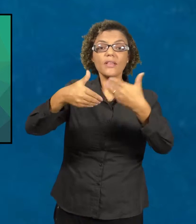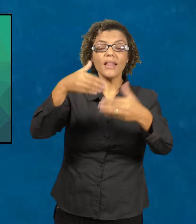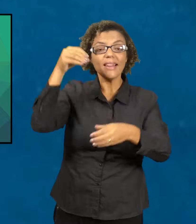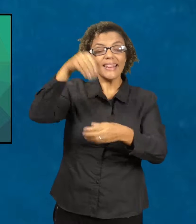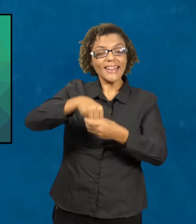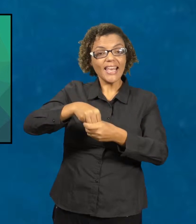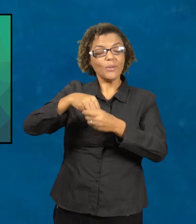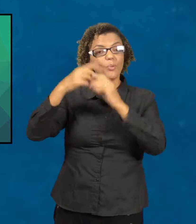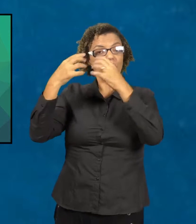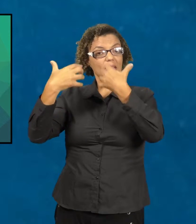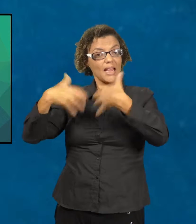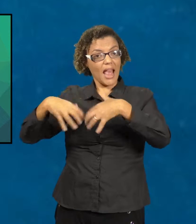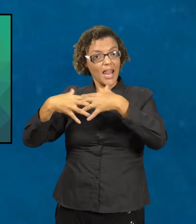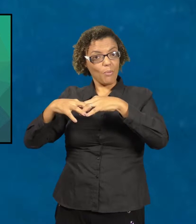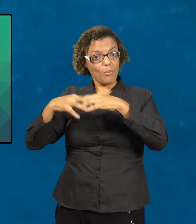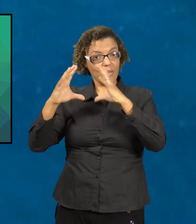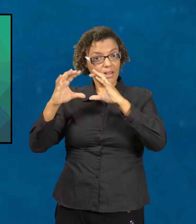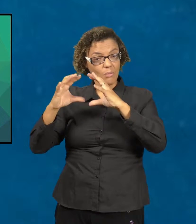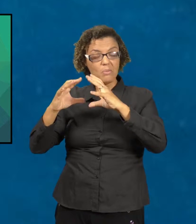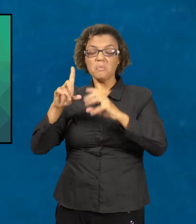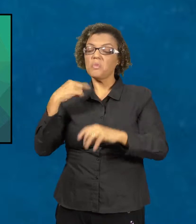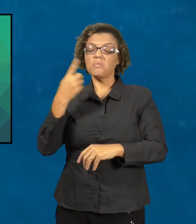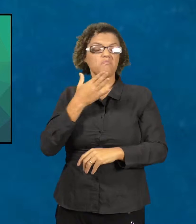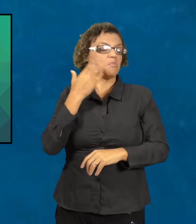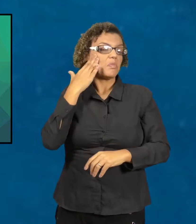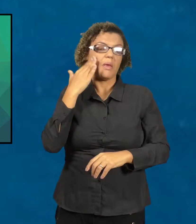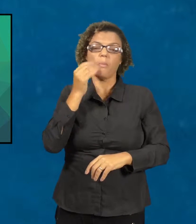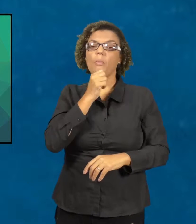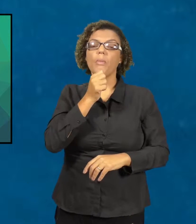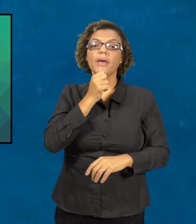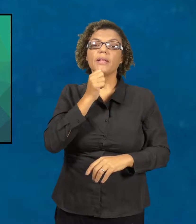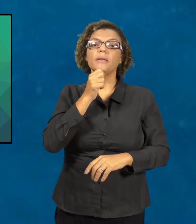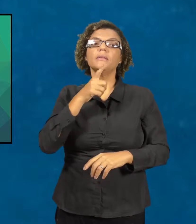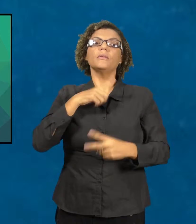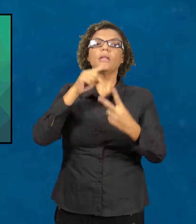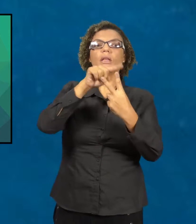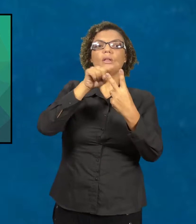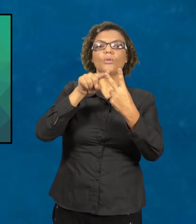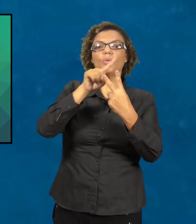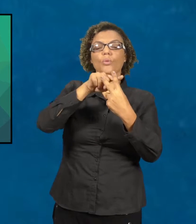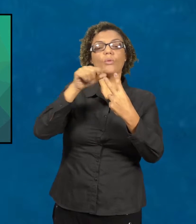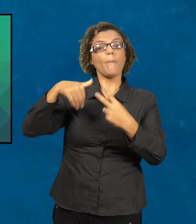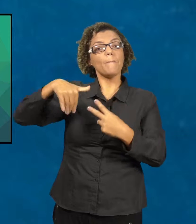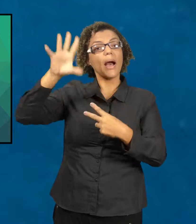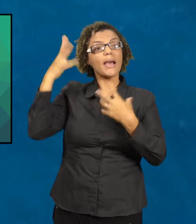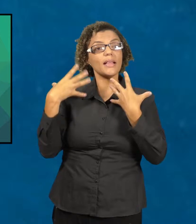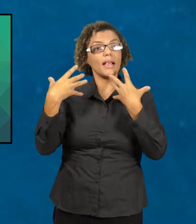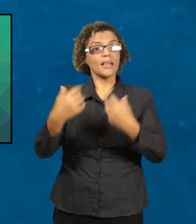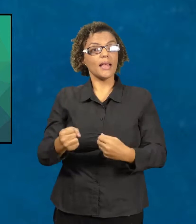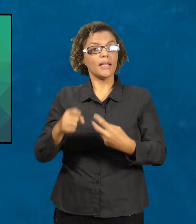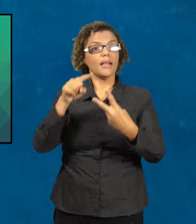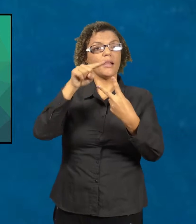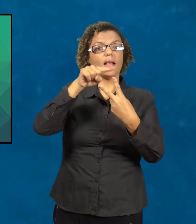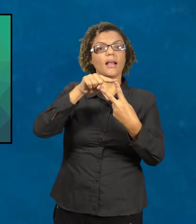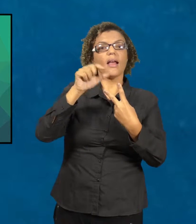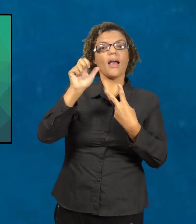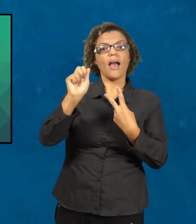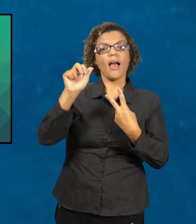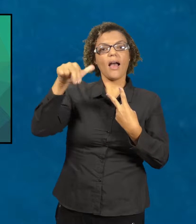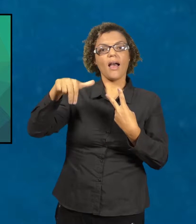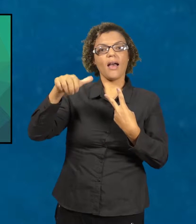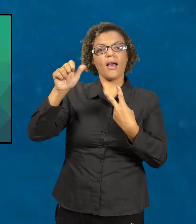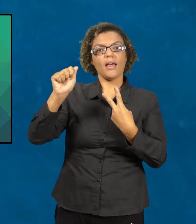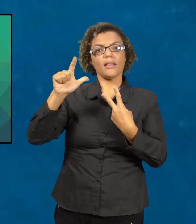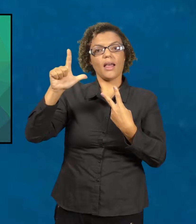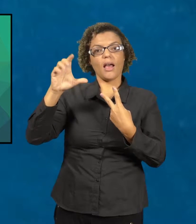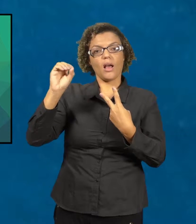pelo cérebro. Quanto às representações, duas são mais aceitas: as analógicas, geralmente baseadas em imagens,